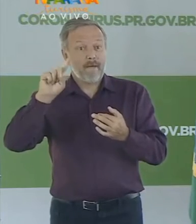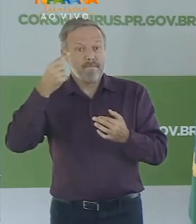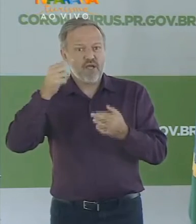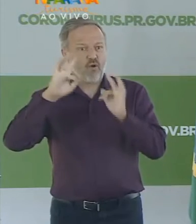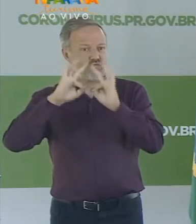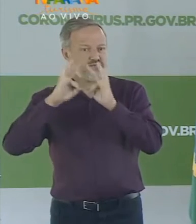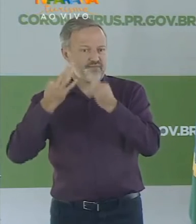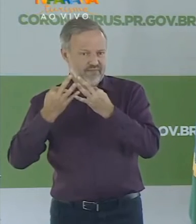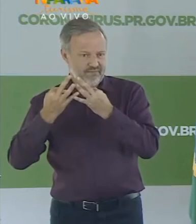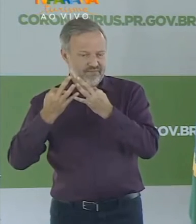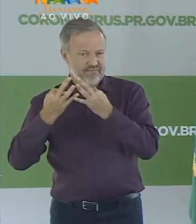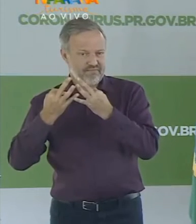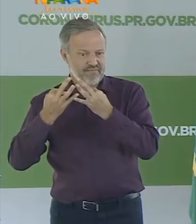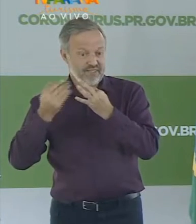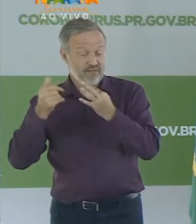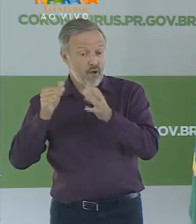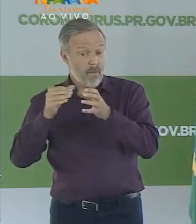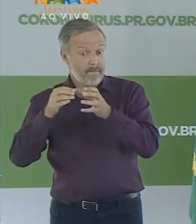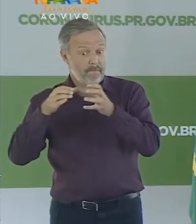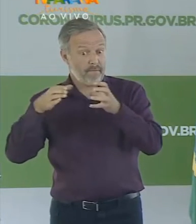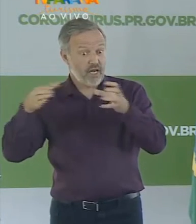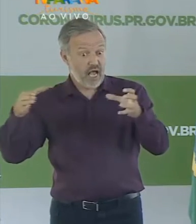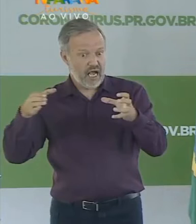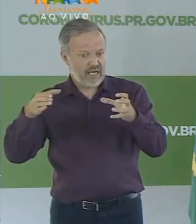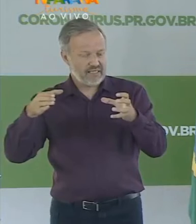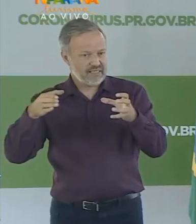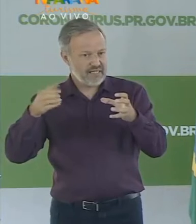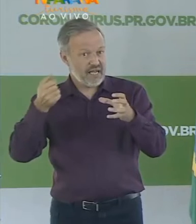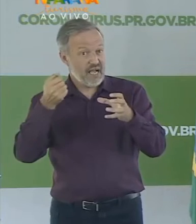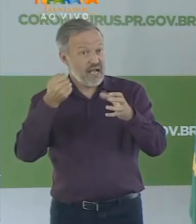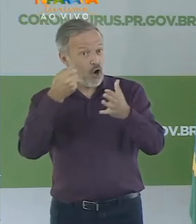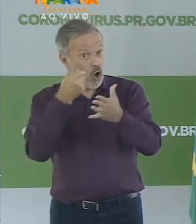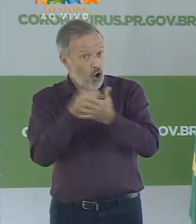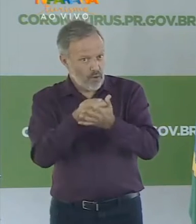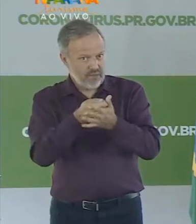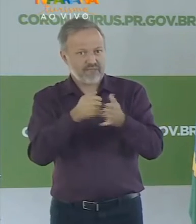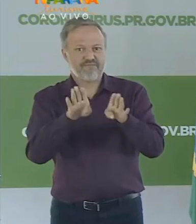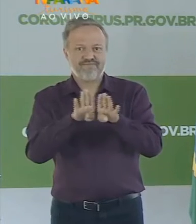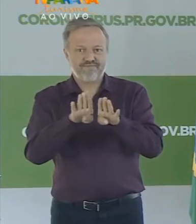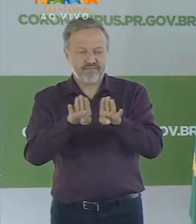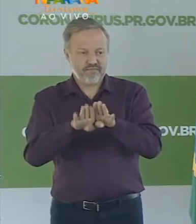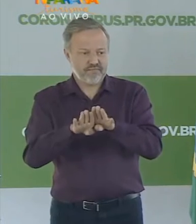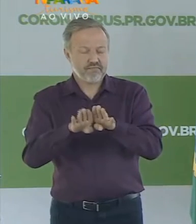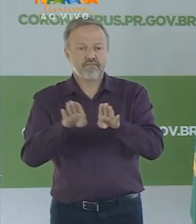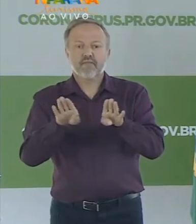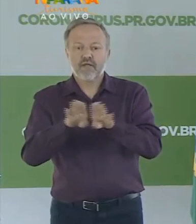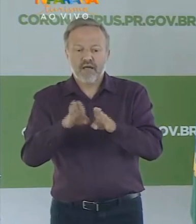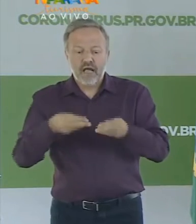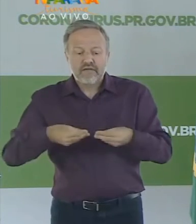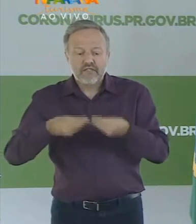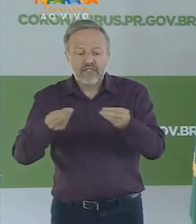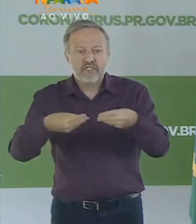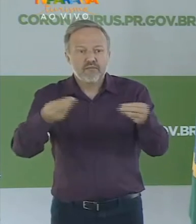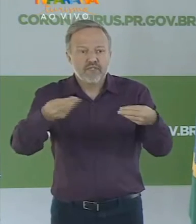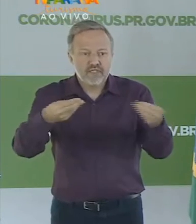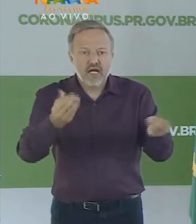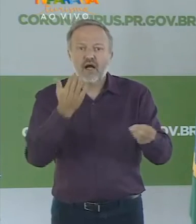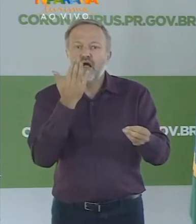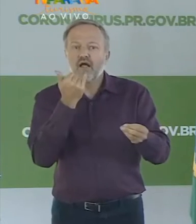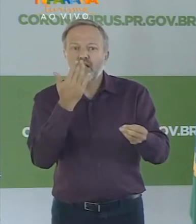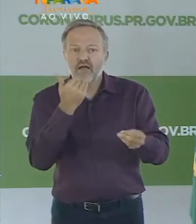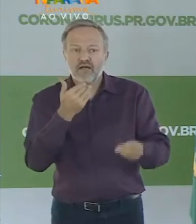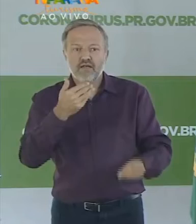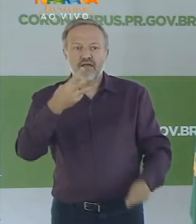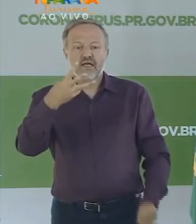vamos ampliar a compra do número de agricultores. Vai haver a distribuição de merenda para